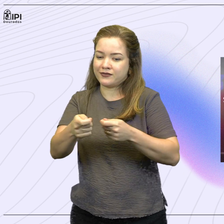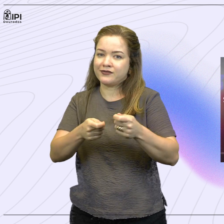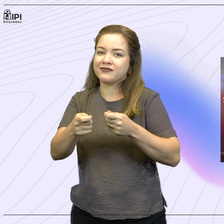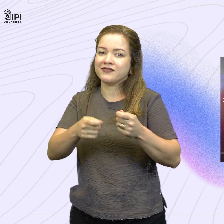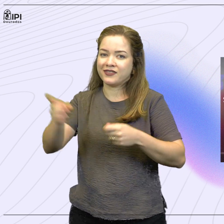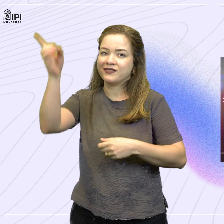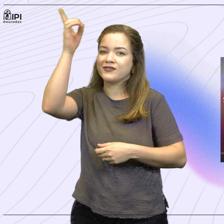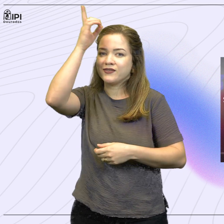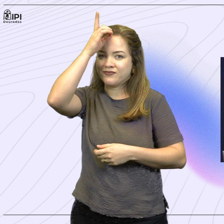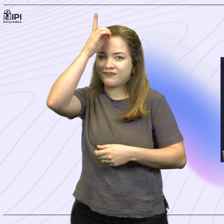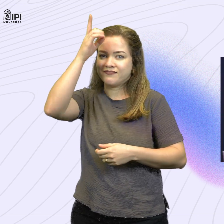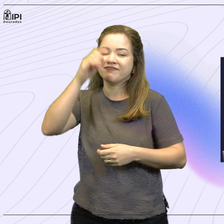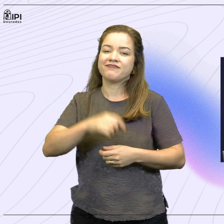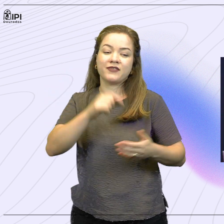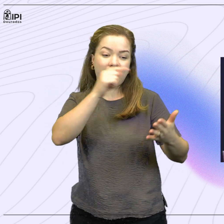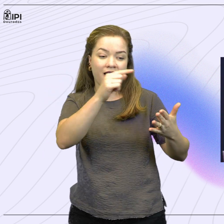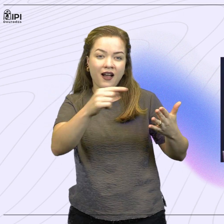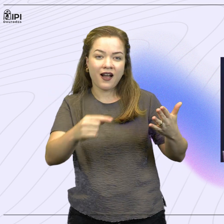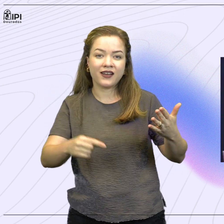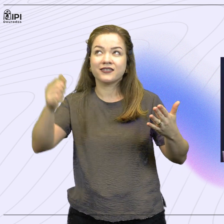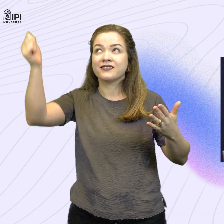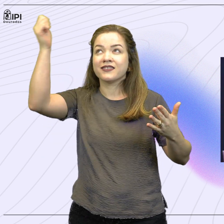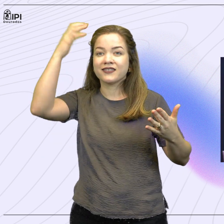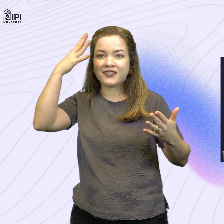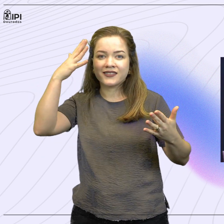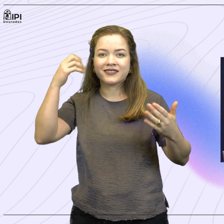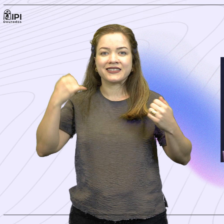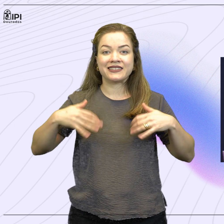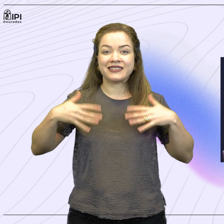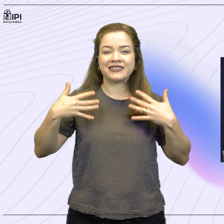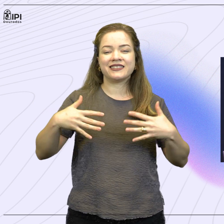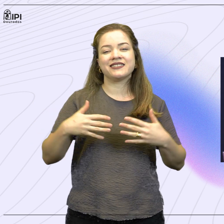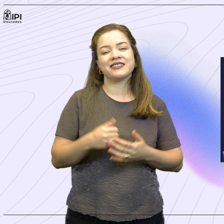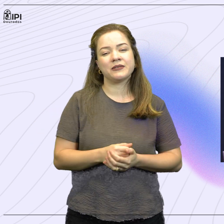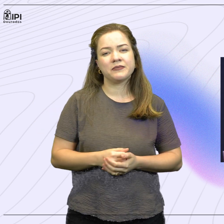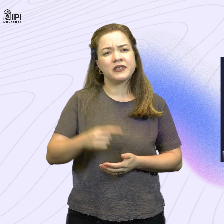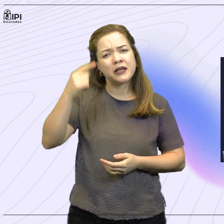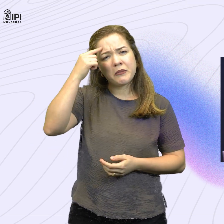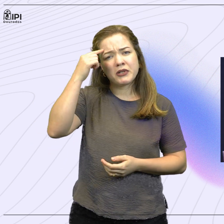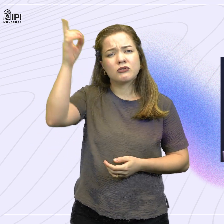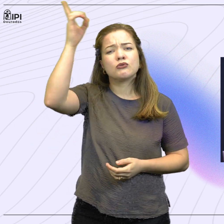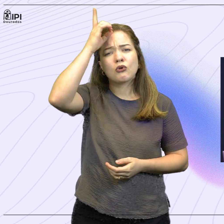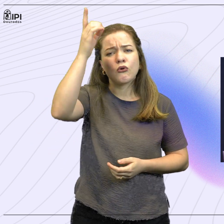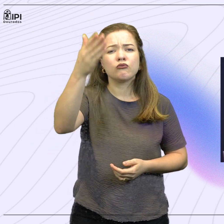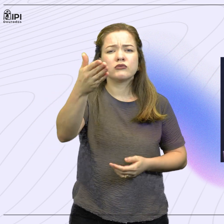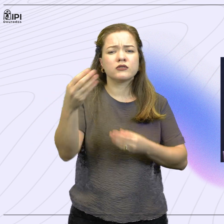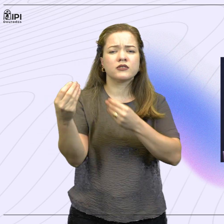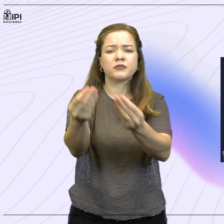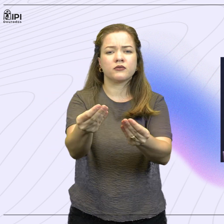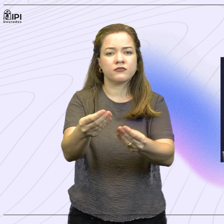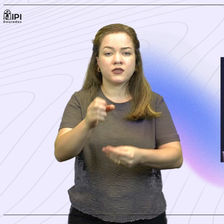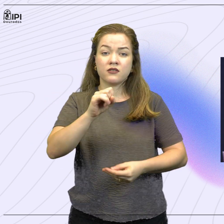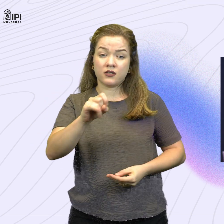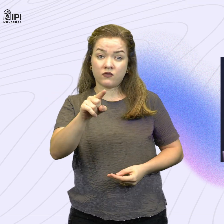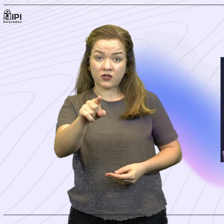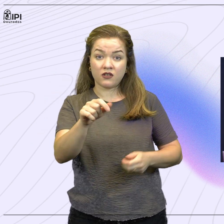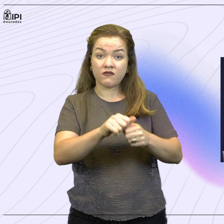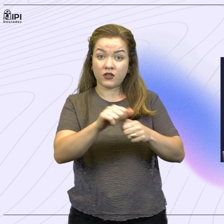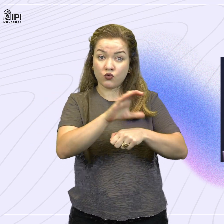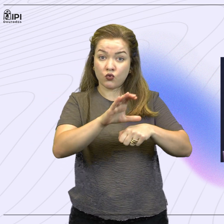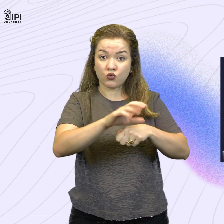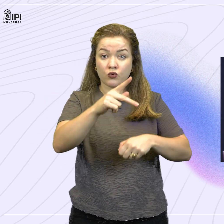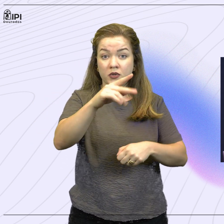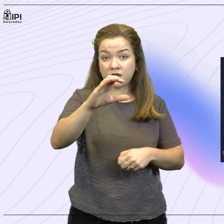graça de Deus. Fiquei pensando um pouco sobre isso, sobre o dom que você recebeu. Se você já passou pelo PCA, que é o